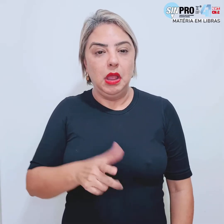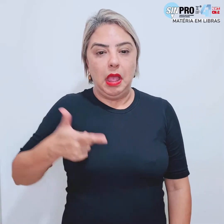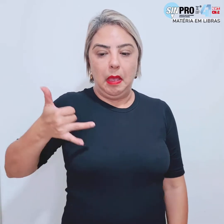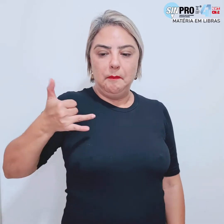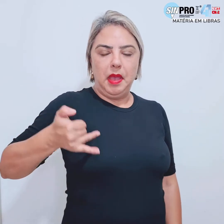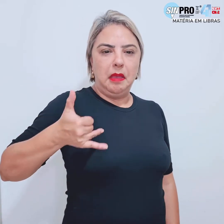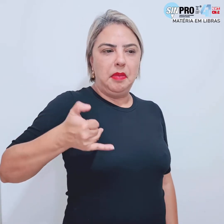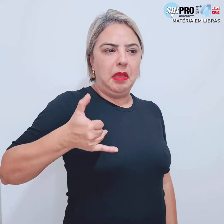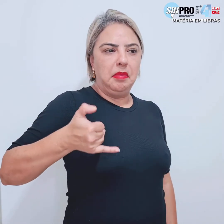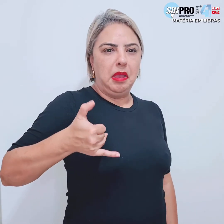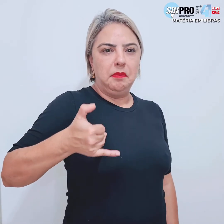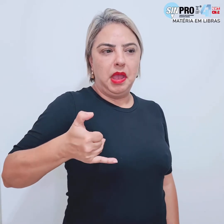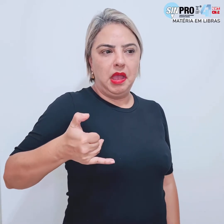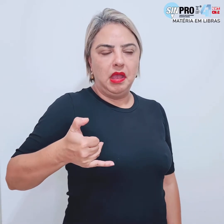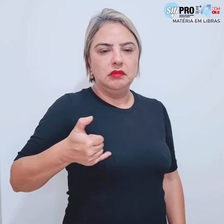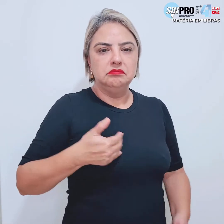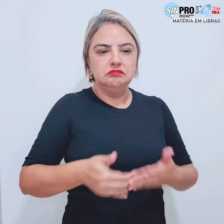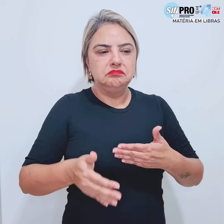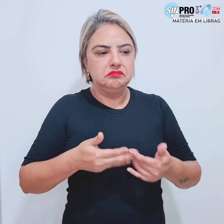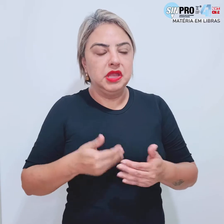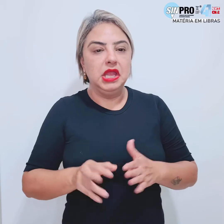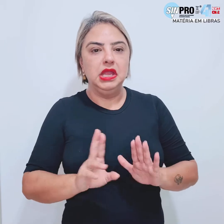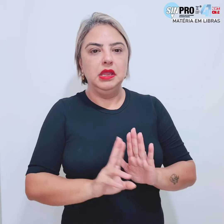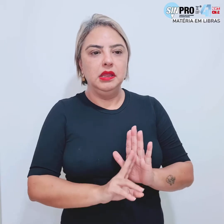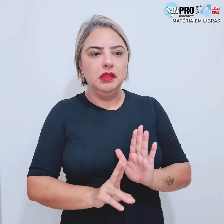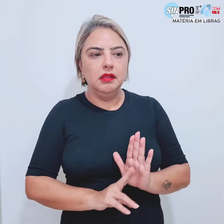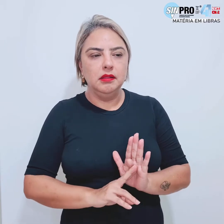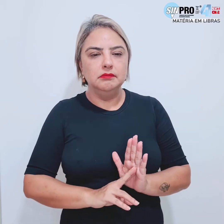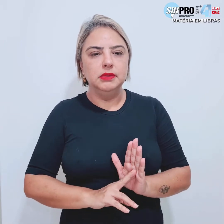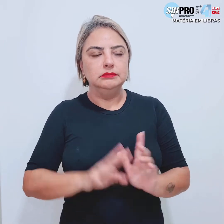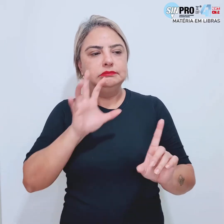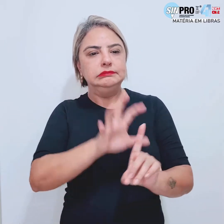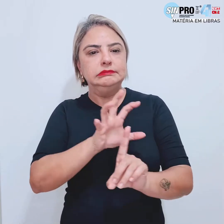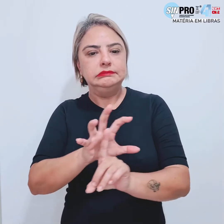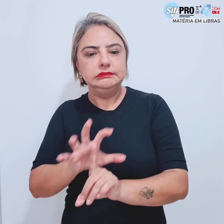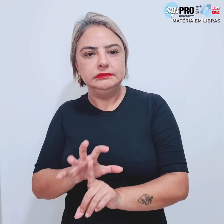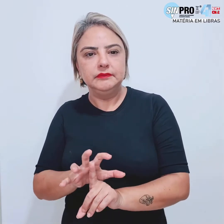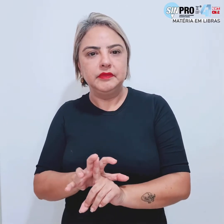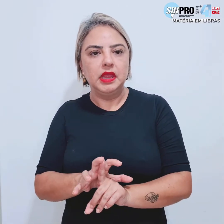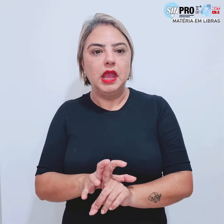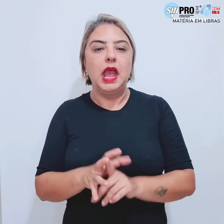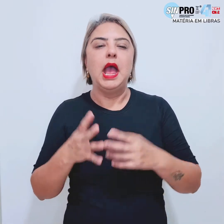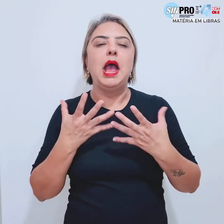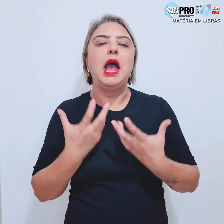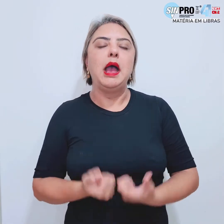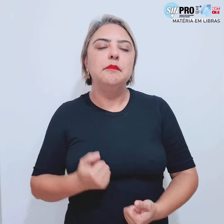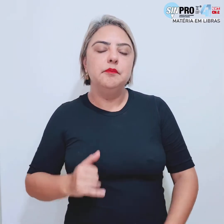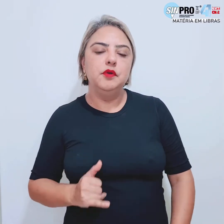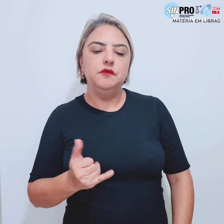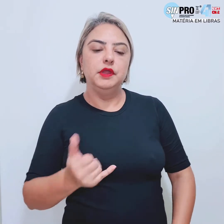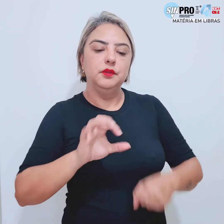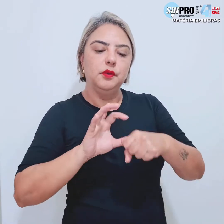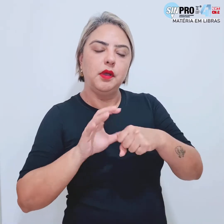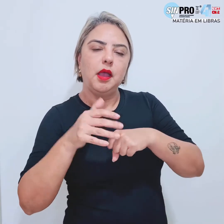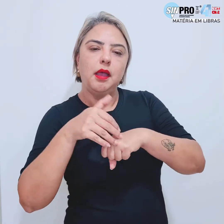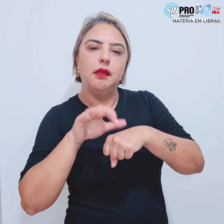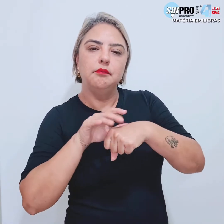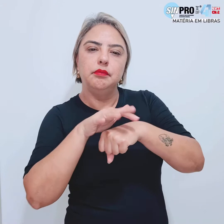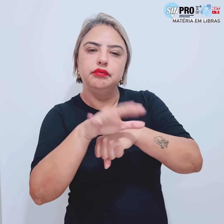armas de fogo e regimes de execução, aproveitou a pandemia para